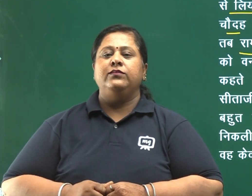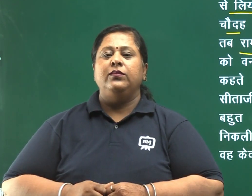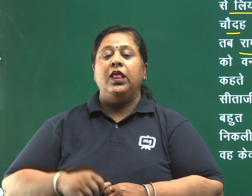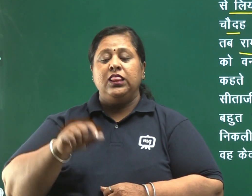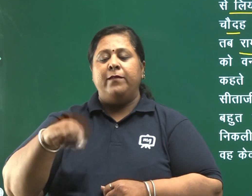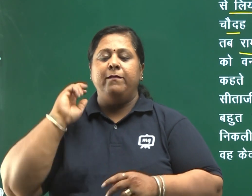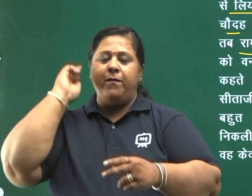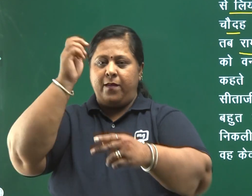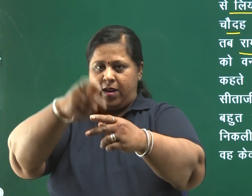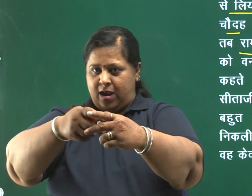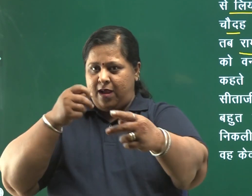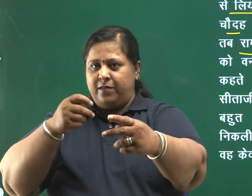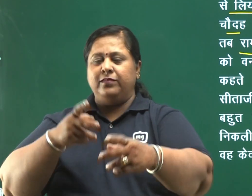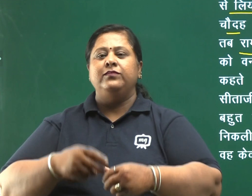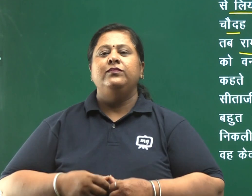तब राम,